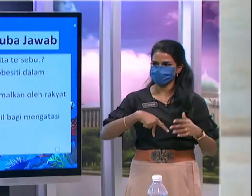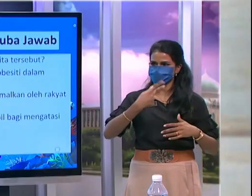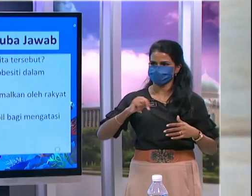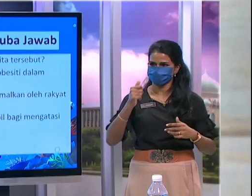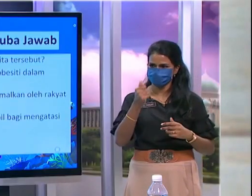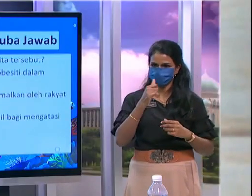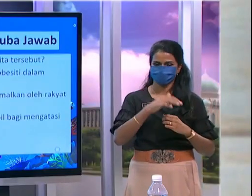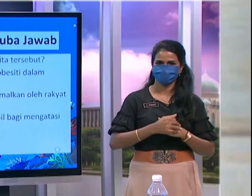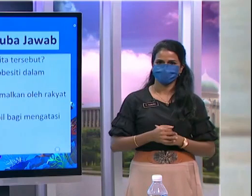perasaan anda?